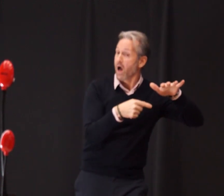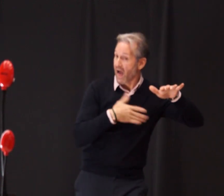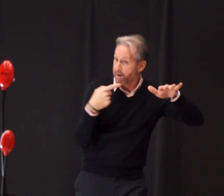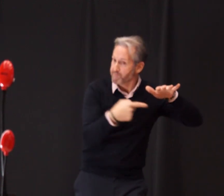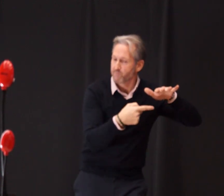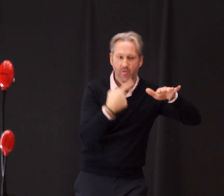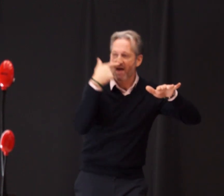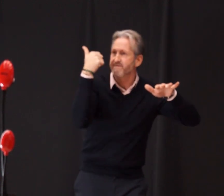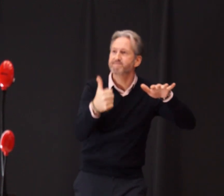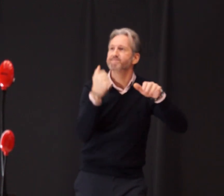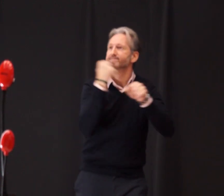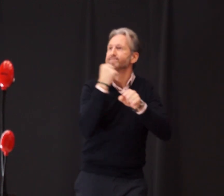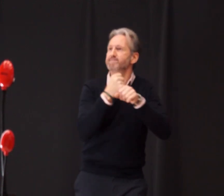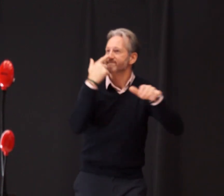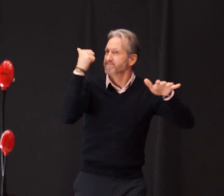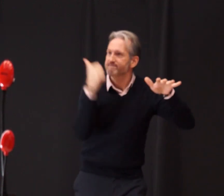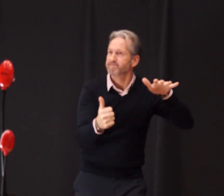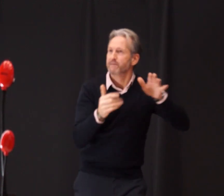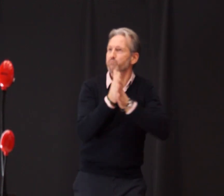est moins appréciée par les enfants que